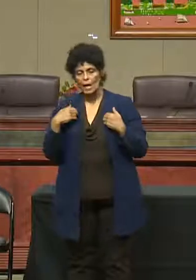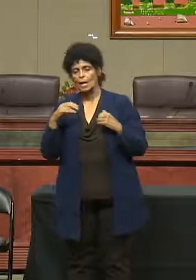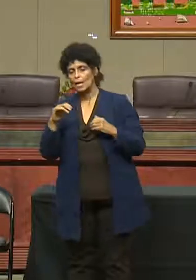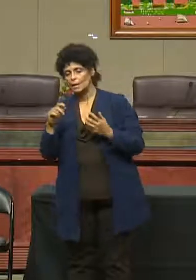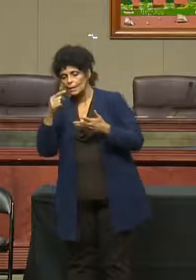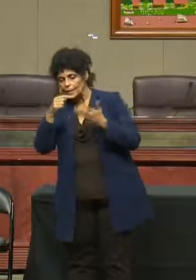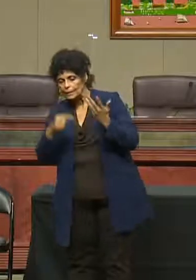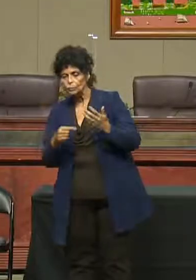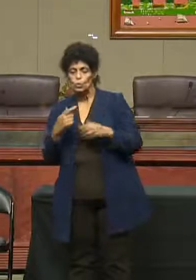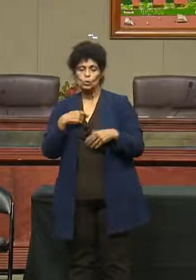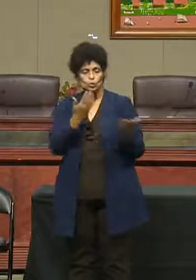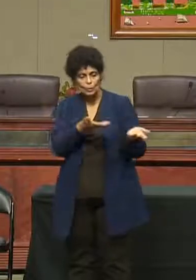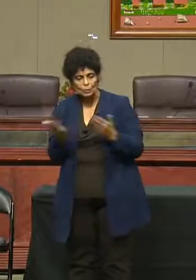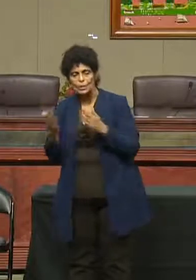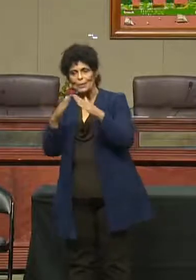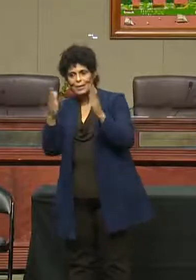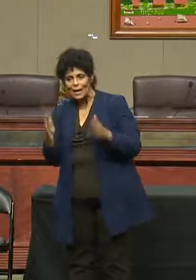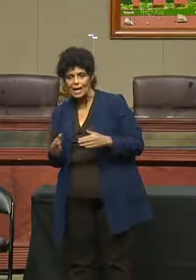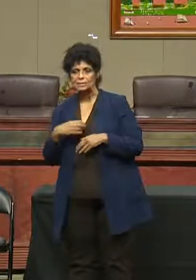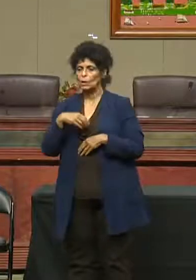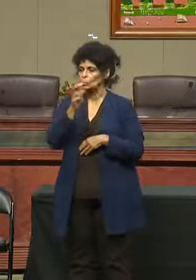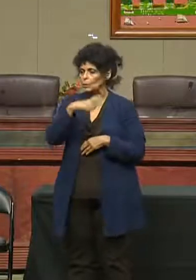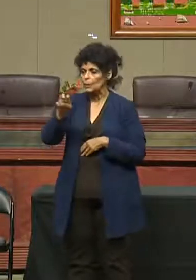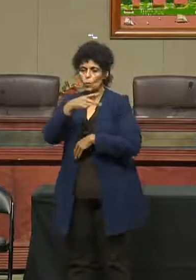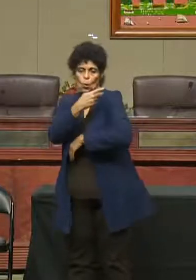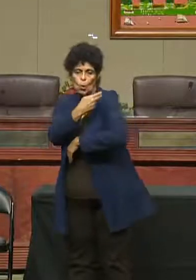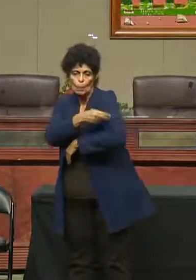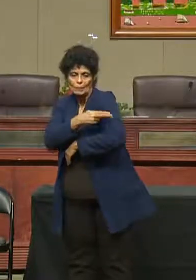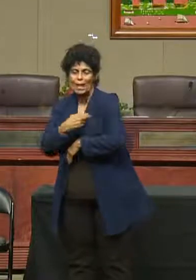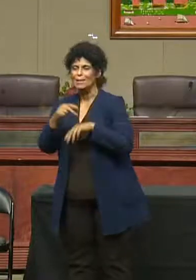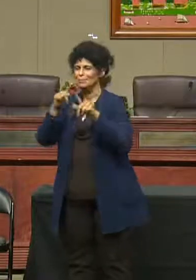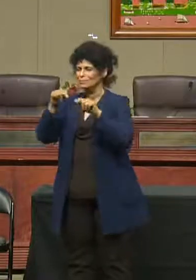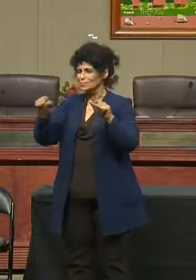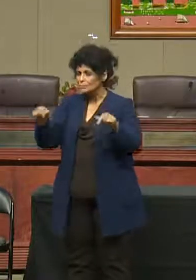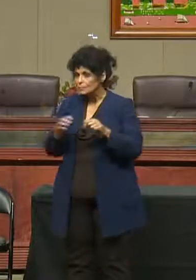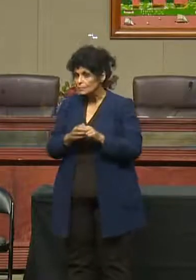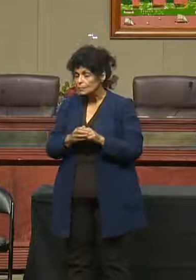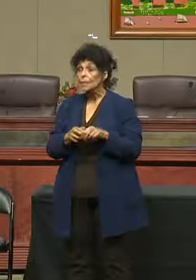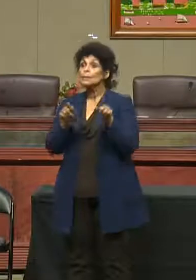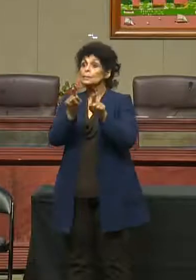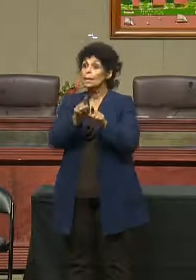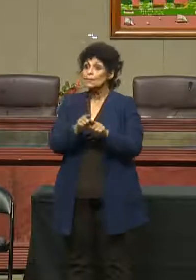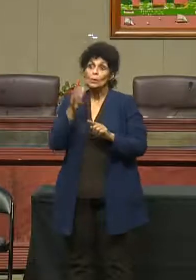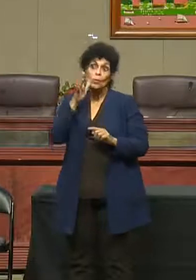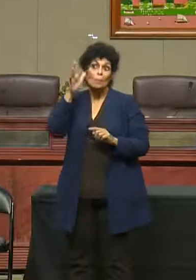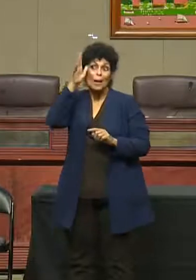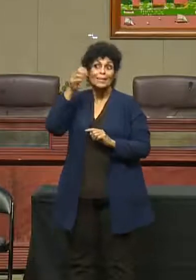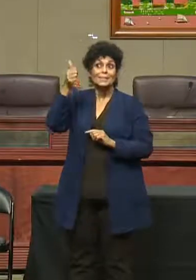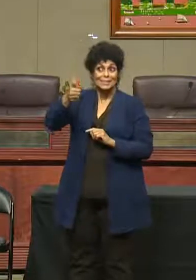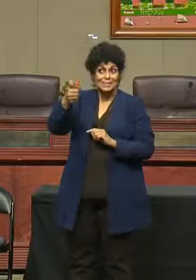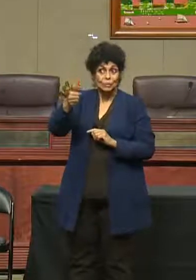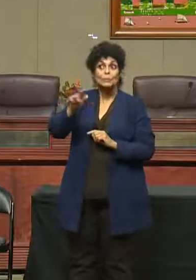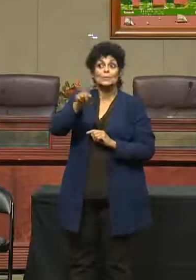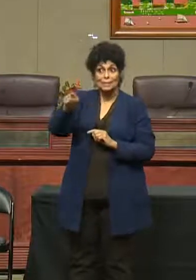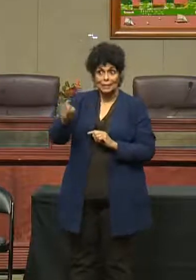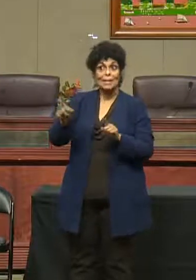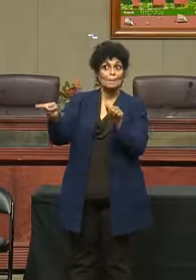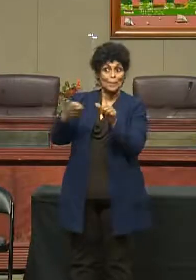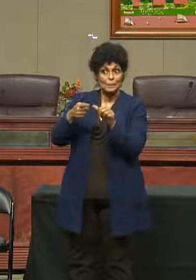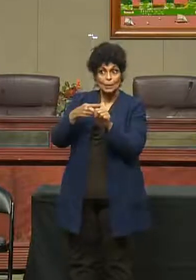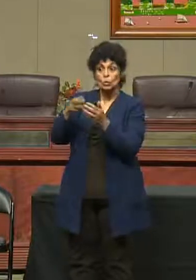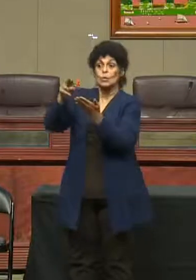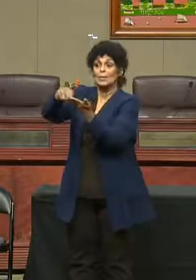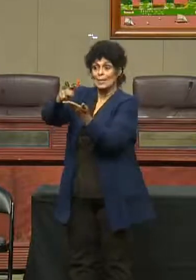transporta, me lo llevo a la casa, ese tipo de situación. Y también decíamos que los padres tienen que registrarse y entonces debajo de